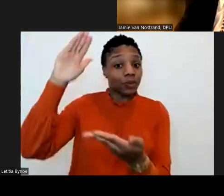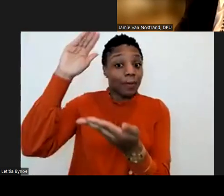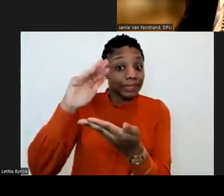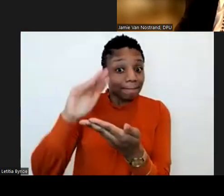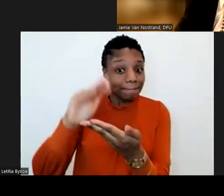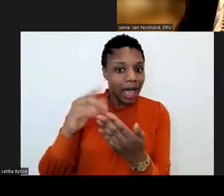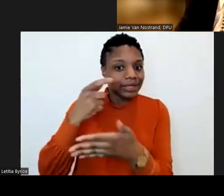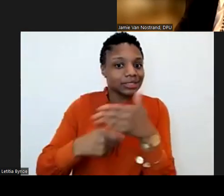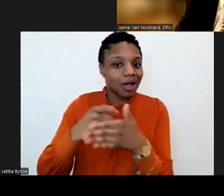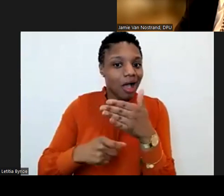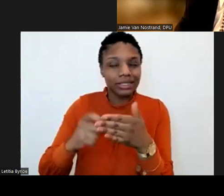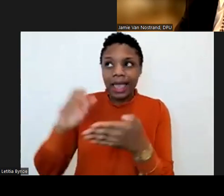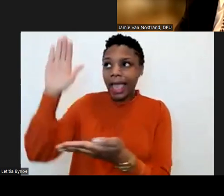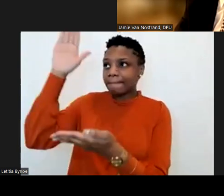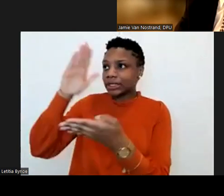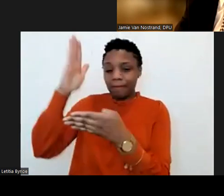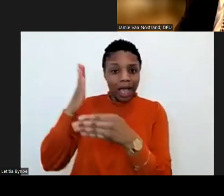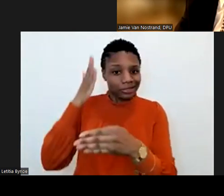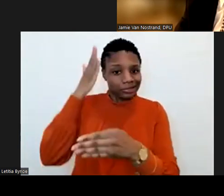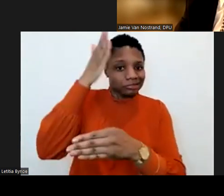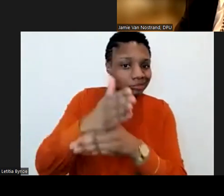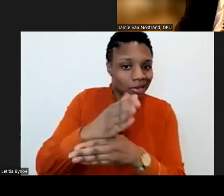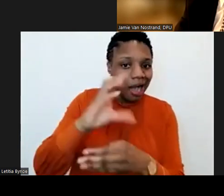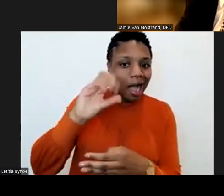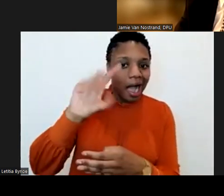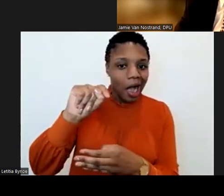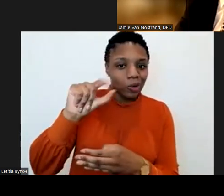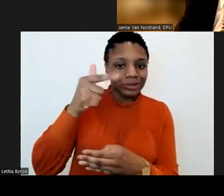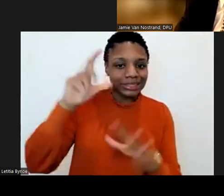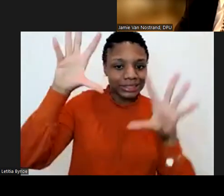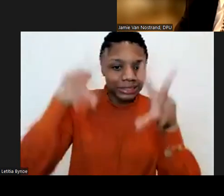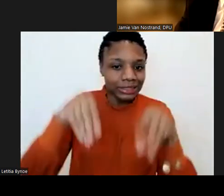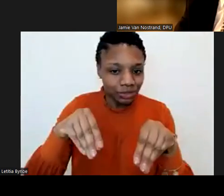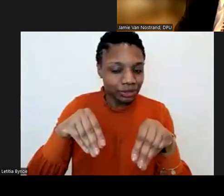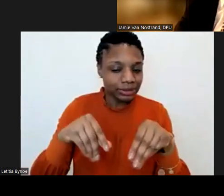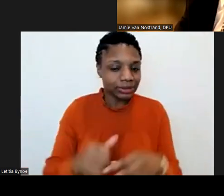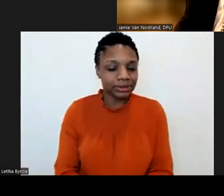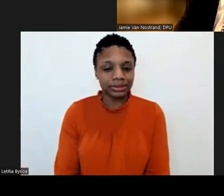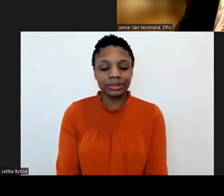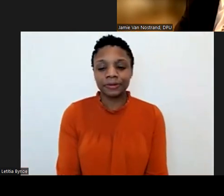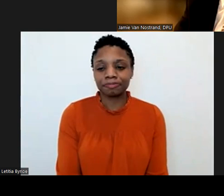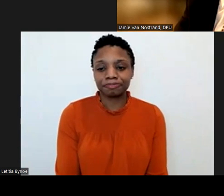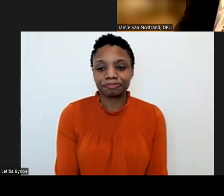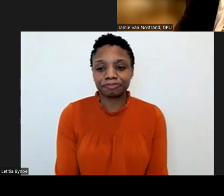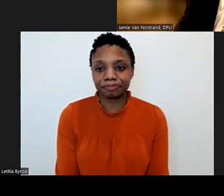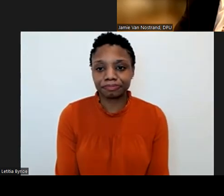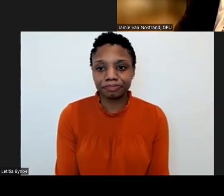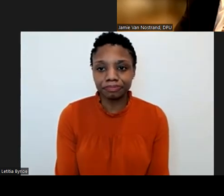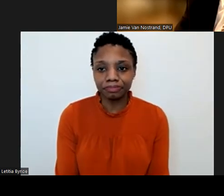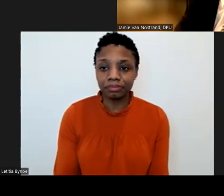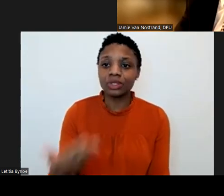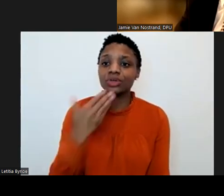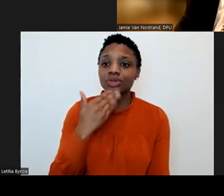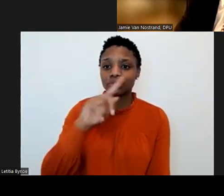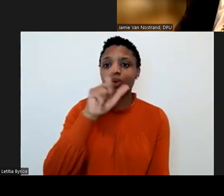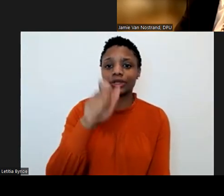situación para minimizar las interrupciones de los servicios a las personas y disminuir los